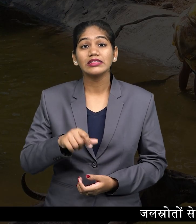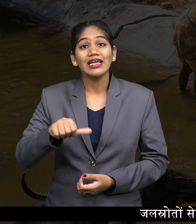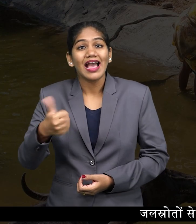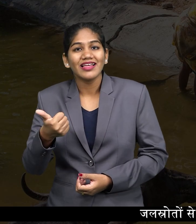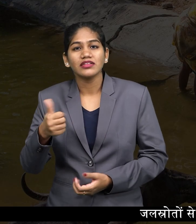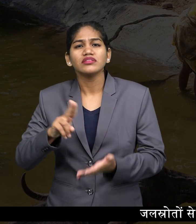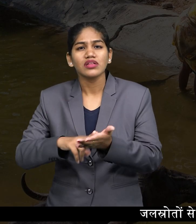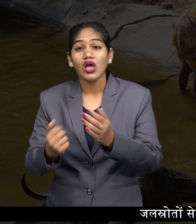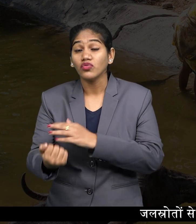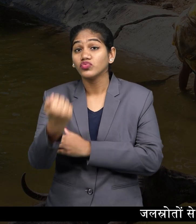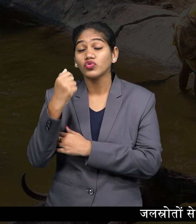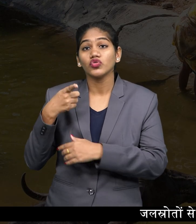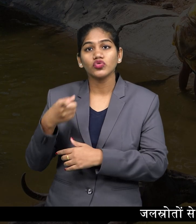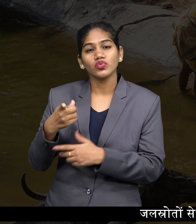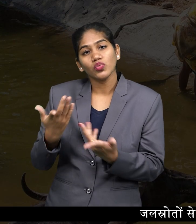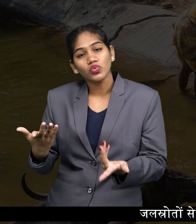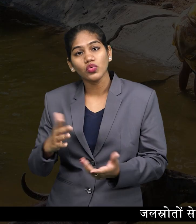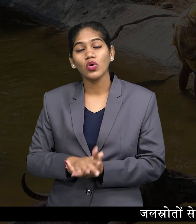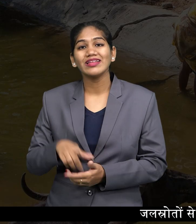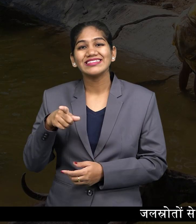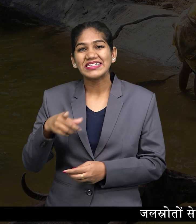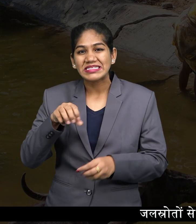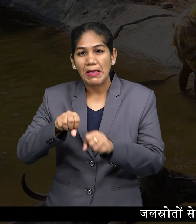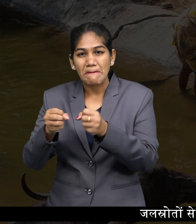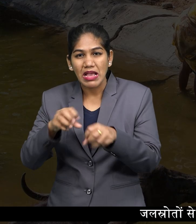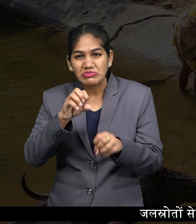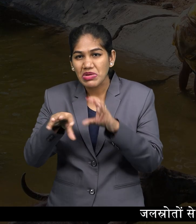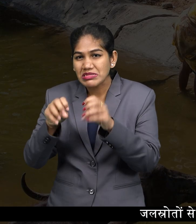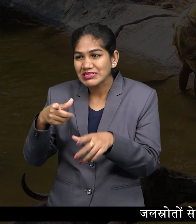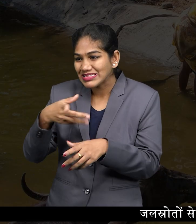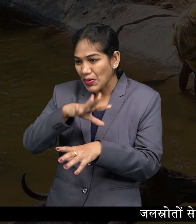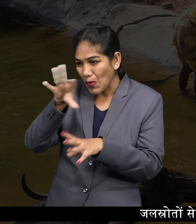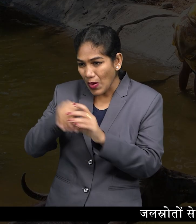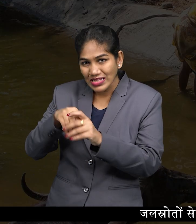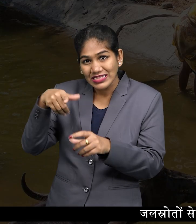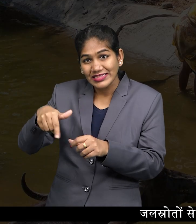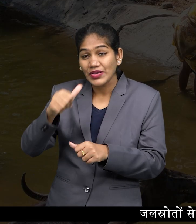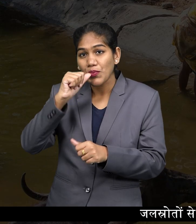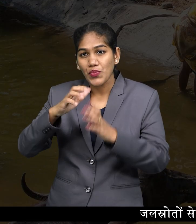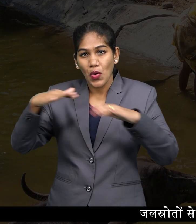जल स्रोतों से अन्य पोषक तत्व भी खत्म हो सकते हैं।